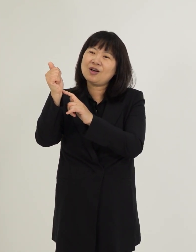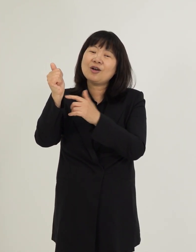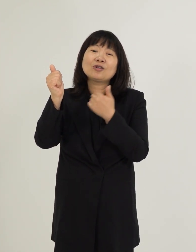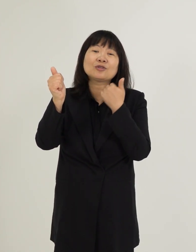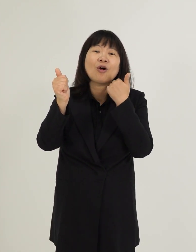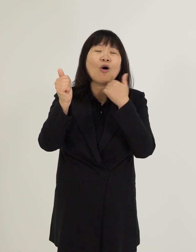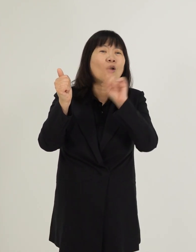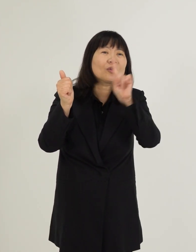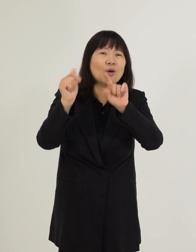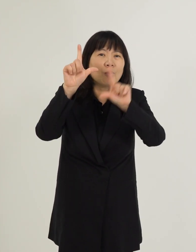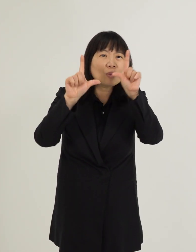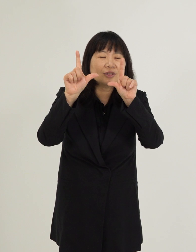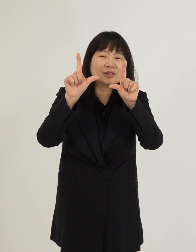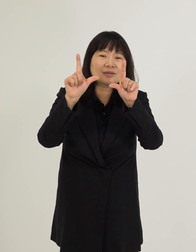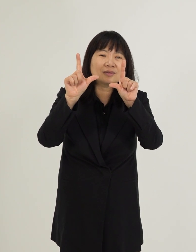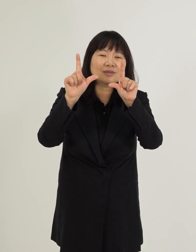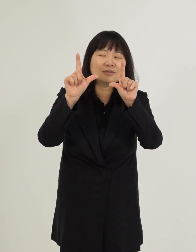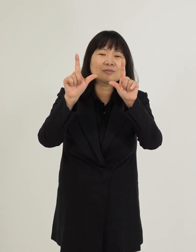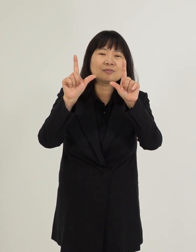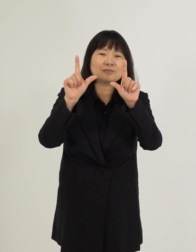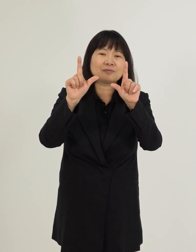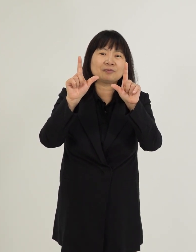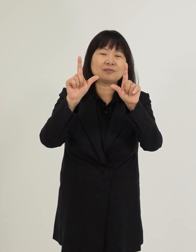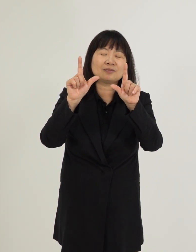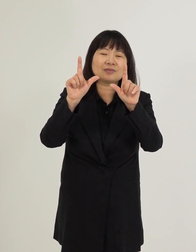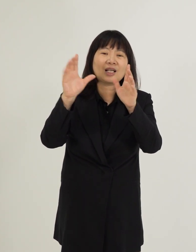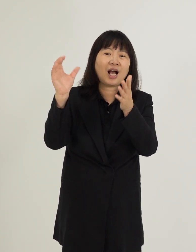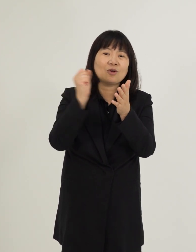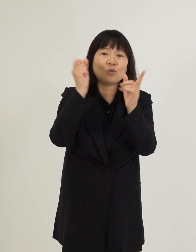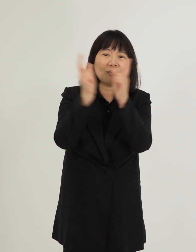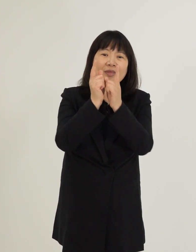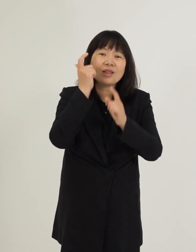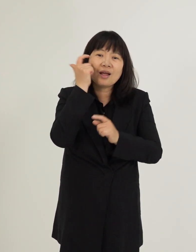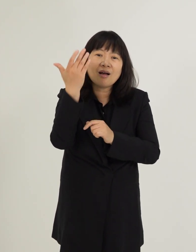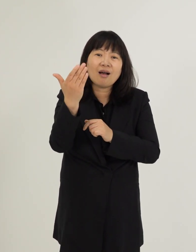기도란 하나님을 누구로 만나는 과정이죠?